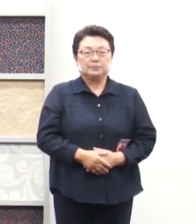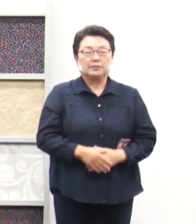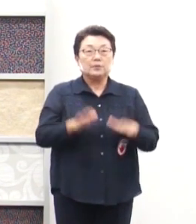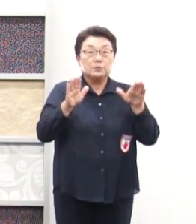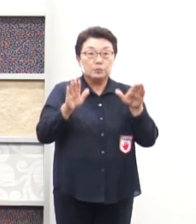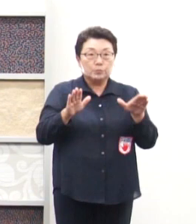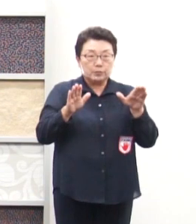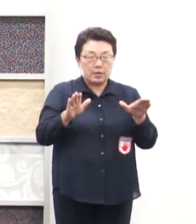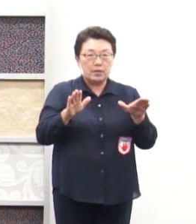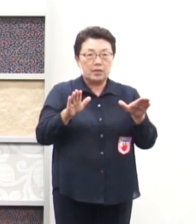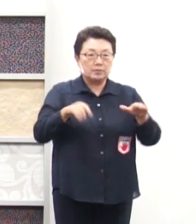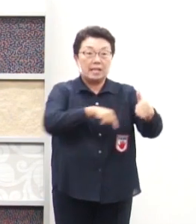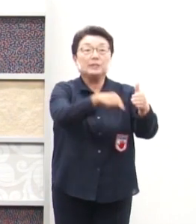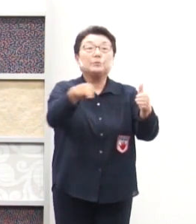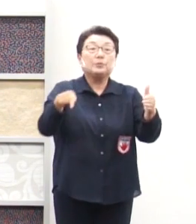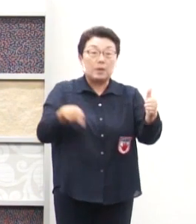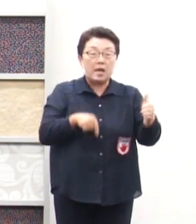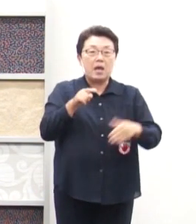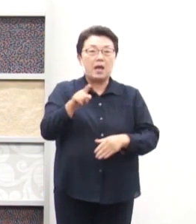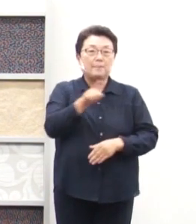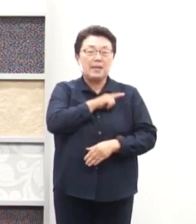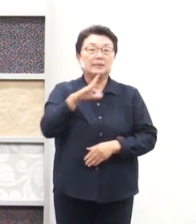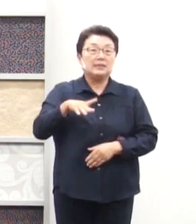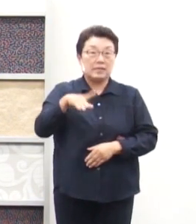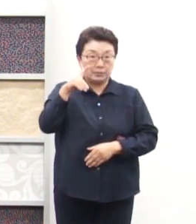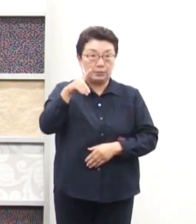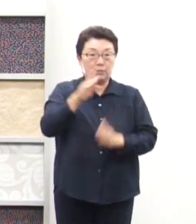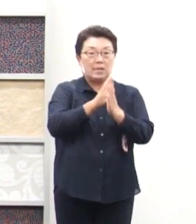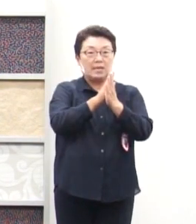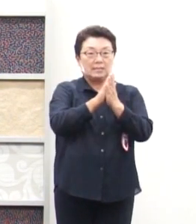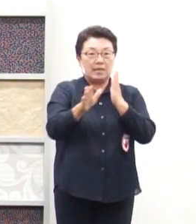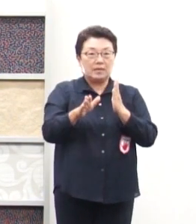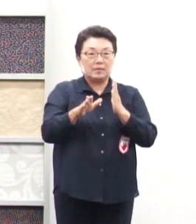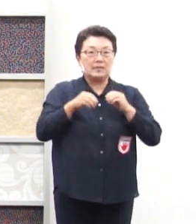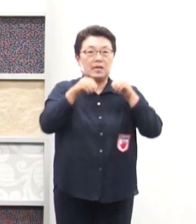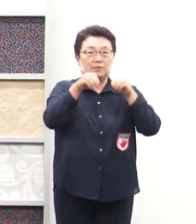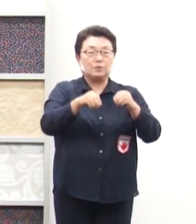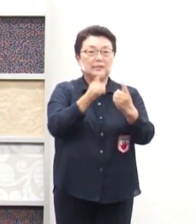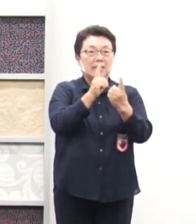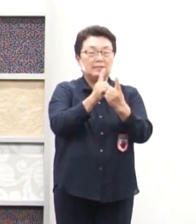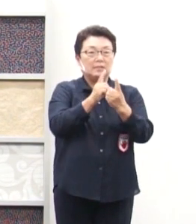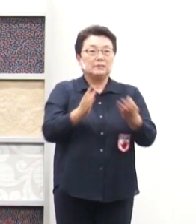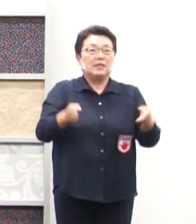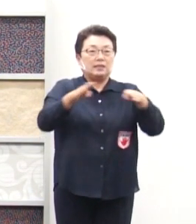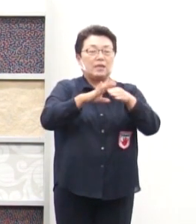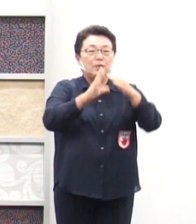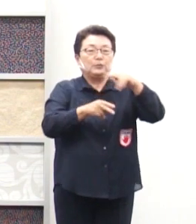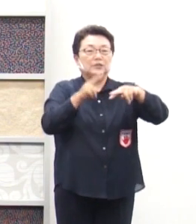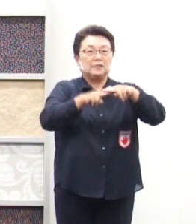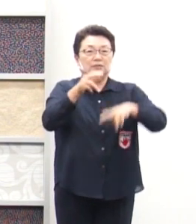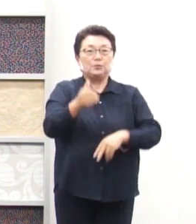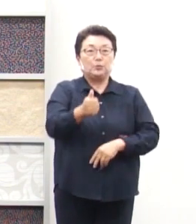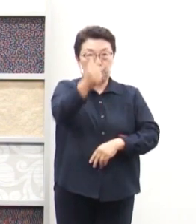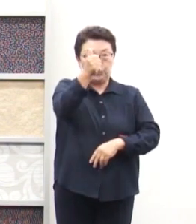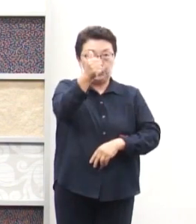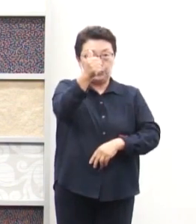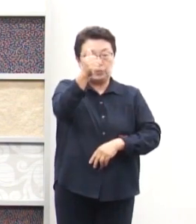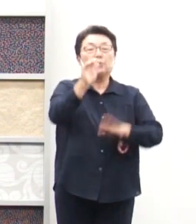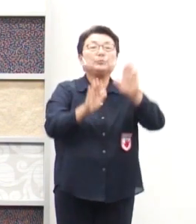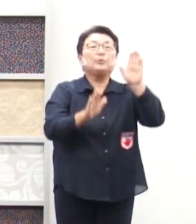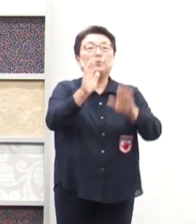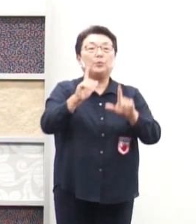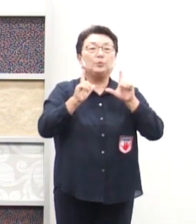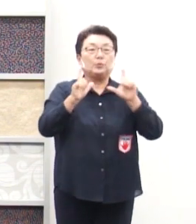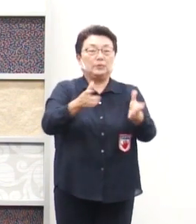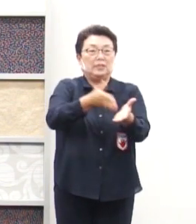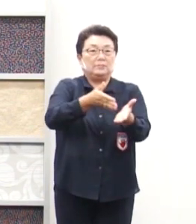本日の流れですけれども、はじめにですね、県感染症対策センターの藤井総長から感染状況の説明をいただきま